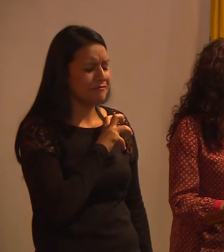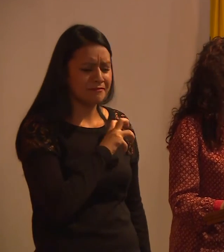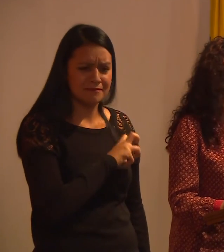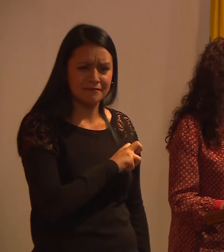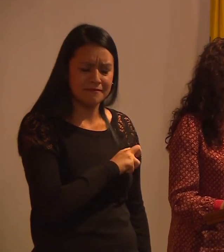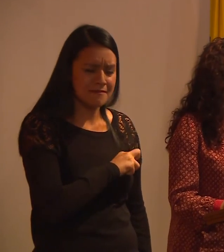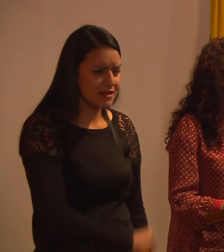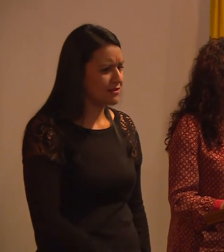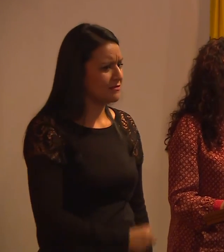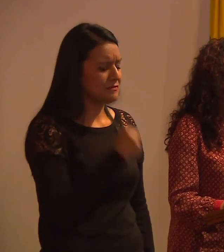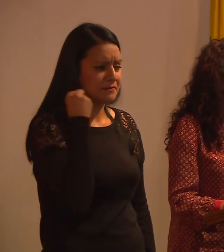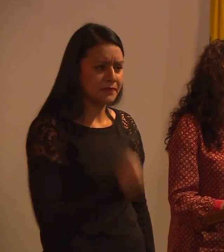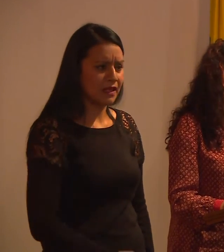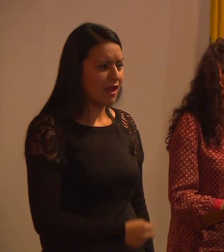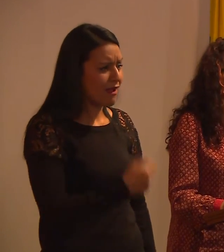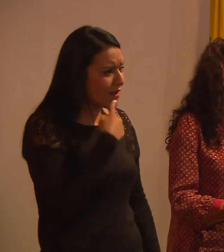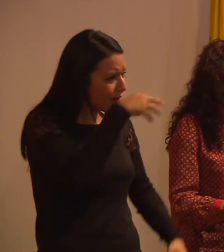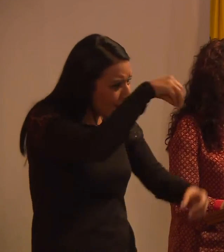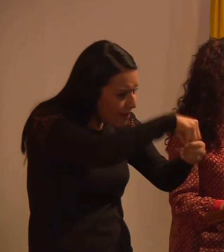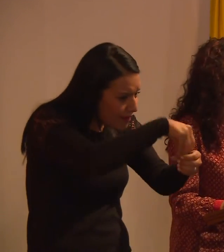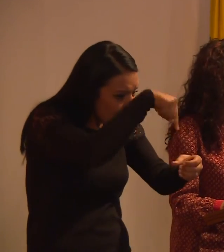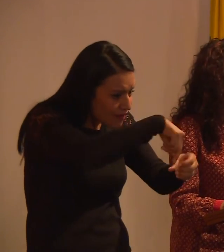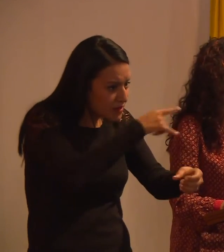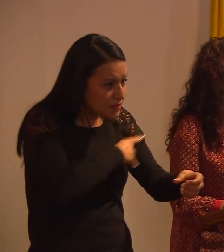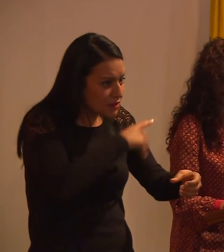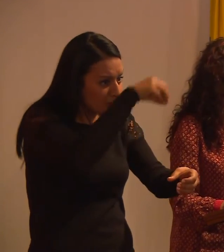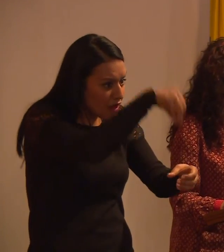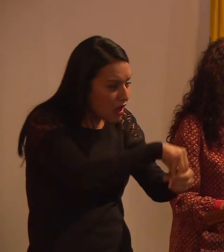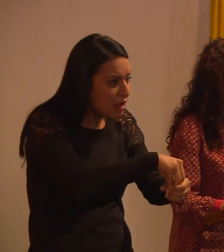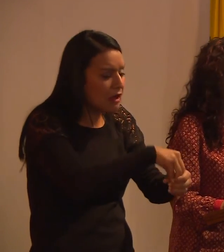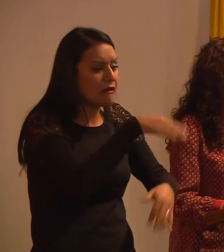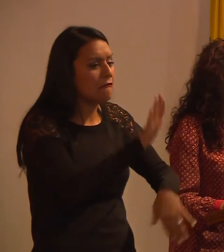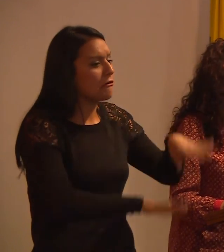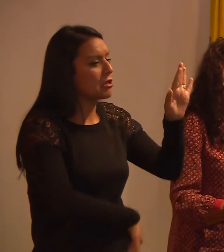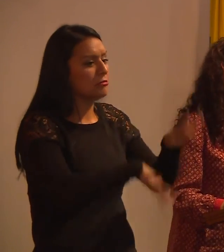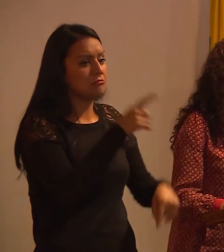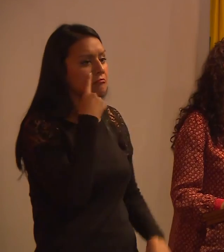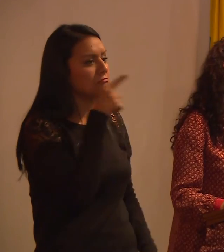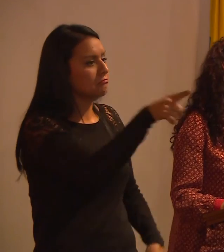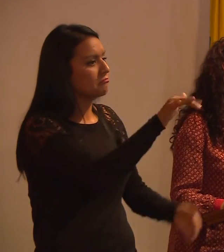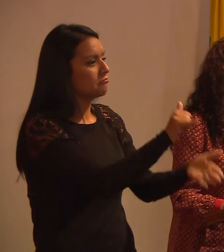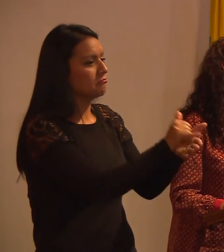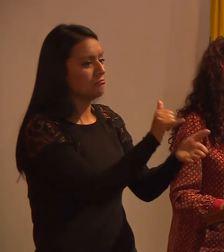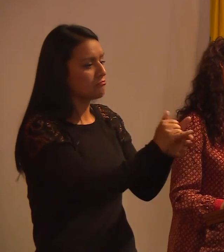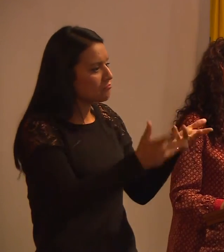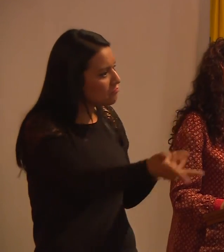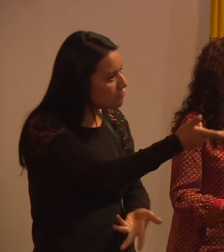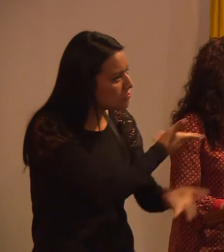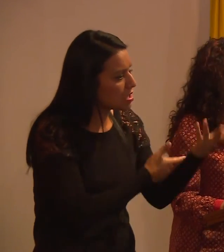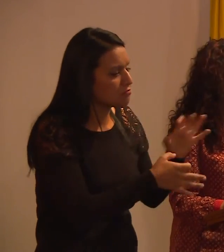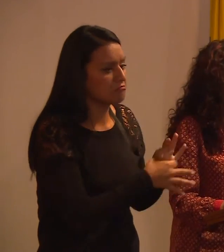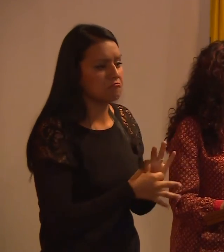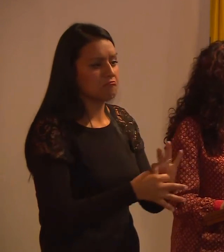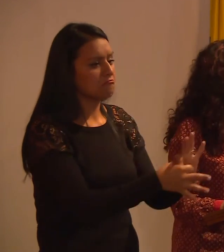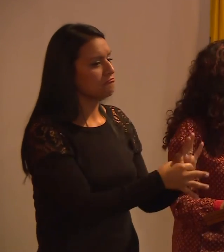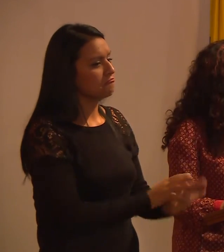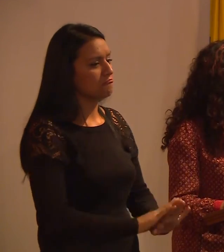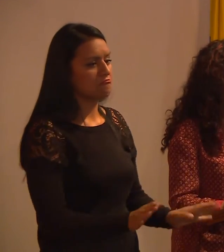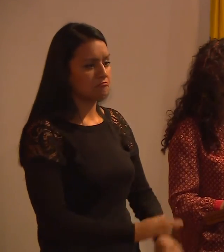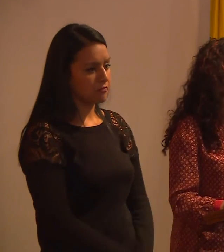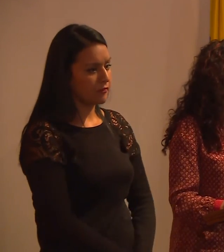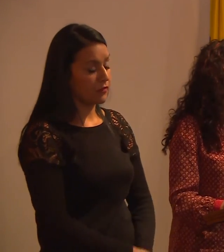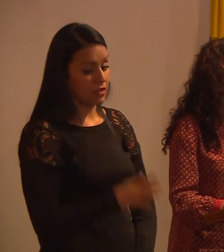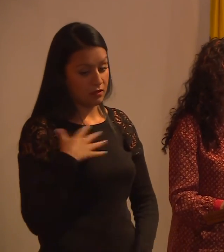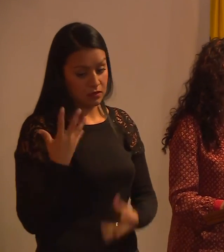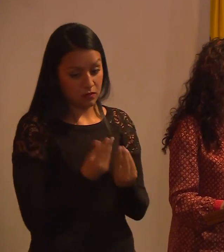Lo más triste decirlo, es que ni aquí mismo en la Universidad Pedagógica a veces encontramos este tutelaje. Y definimos en el